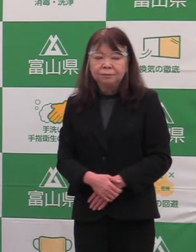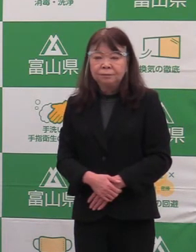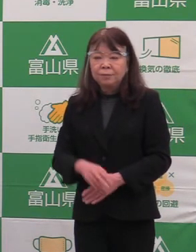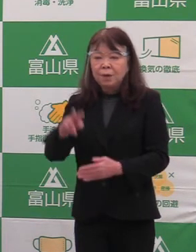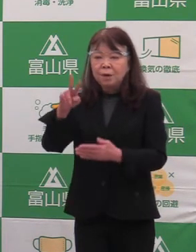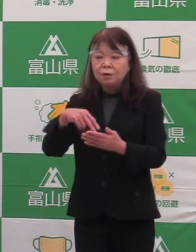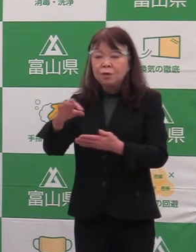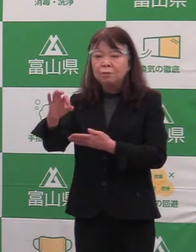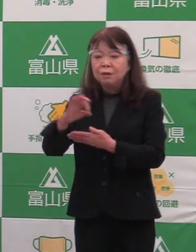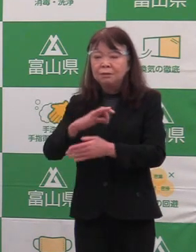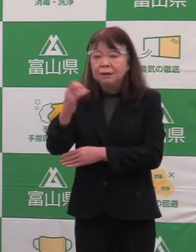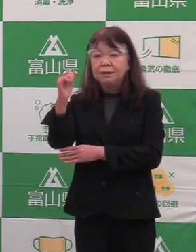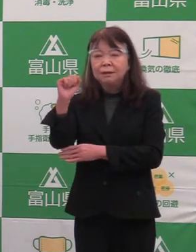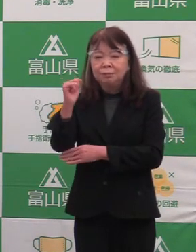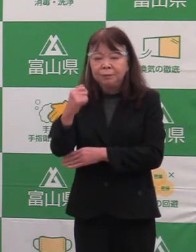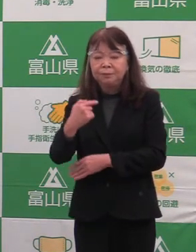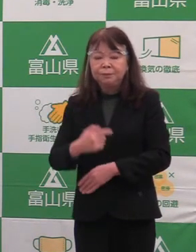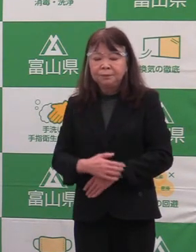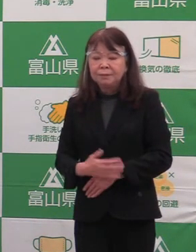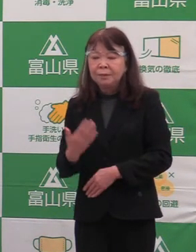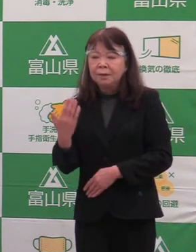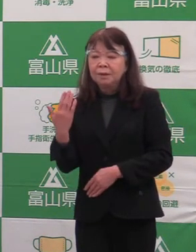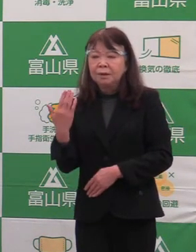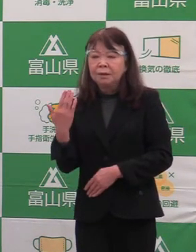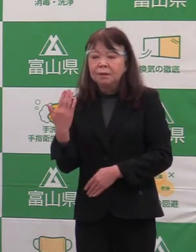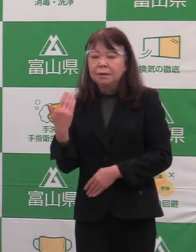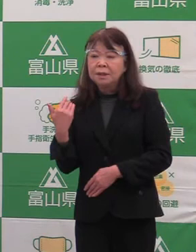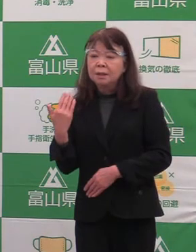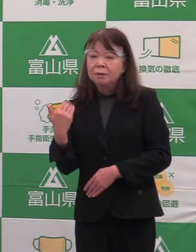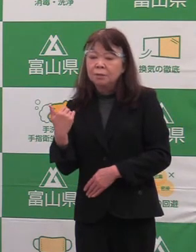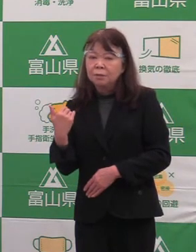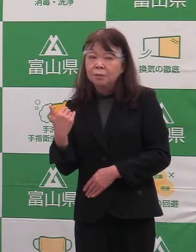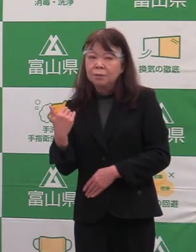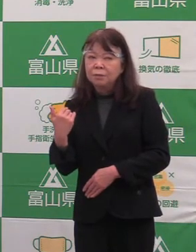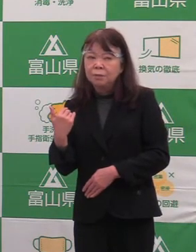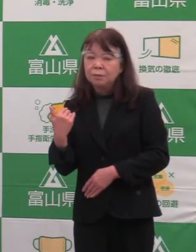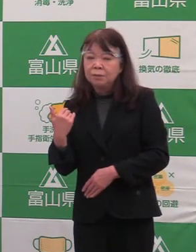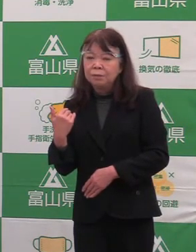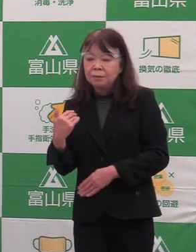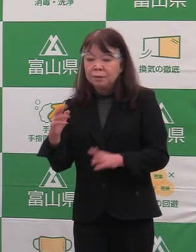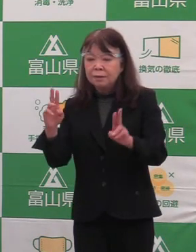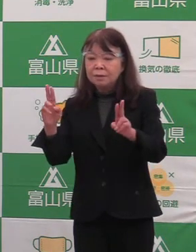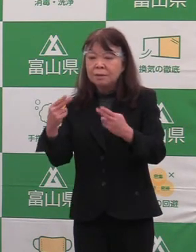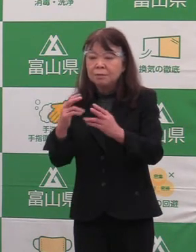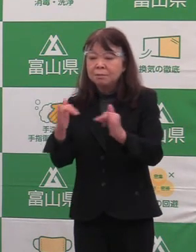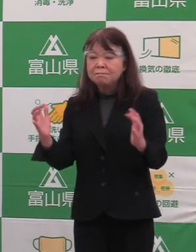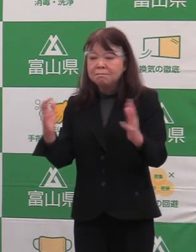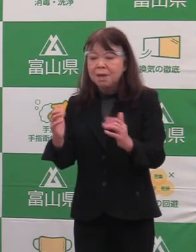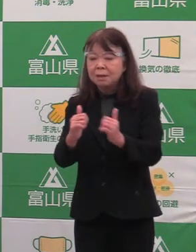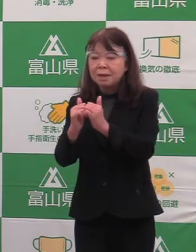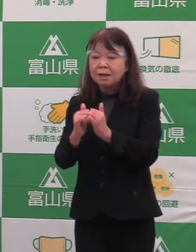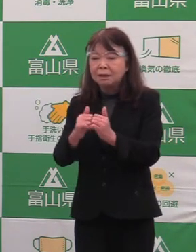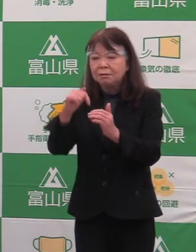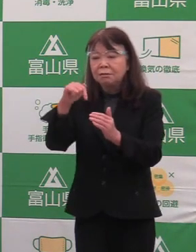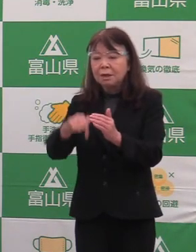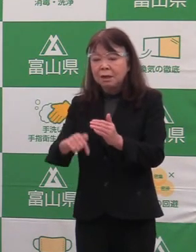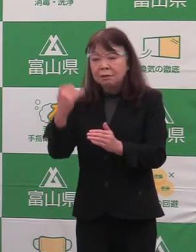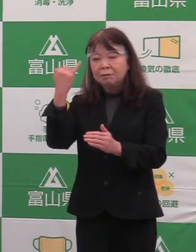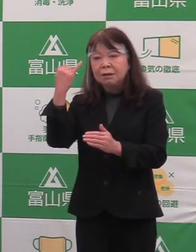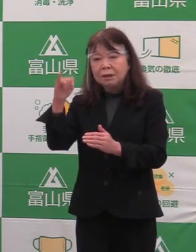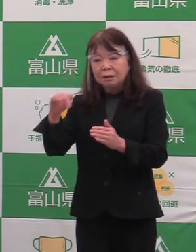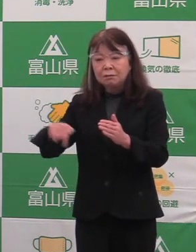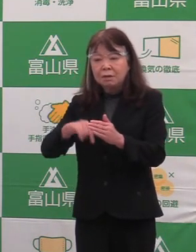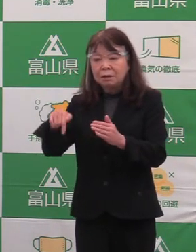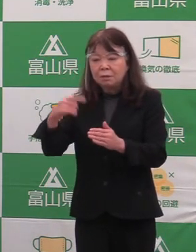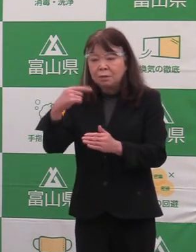読売新聞の小田倉です。それ、はい、先ほどのよろしくお願いします。先ほどの、有識者会議の中で出たご意見というのはどういった